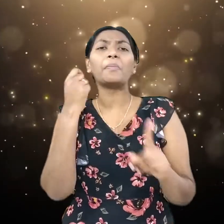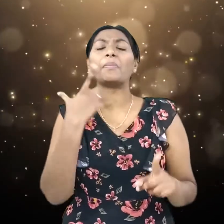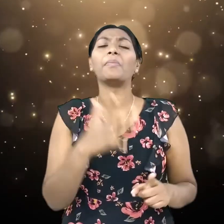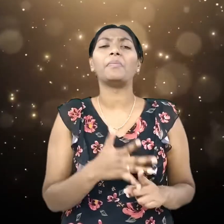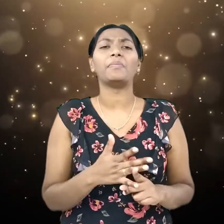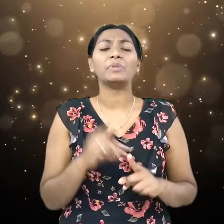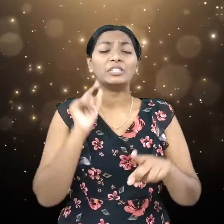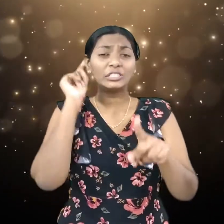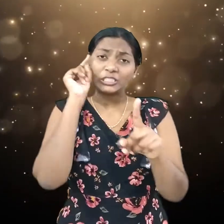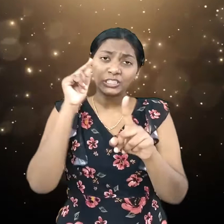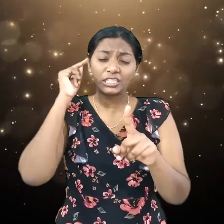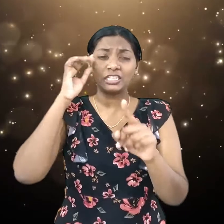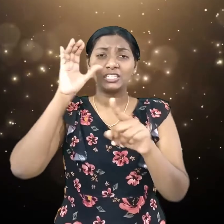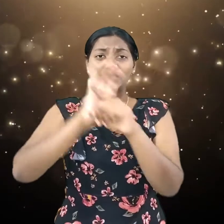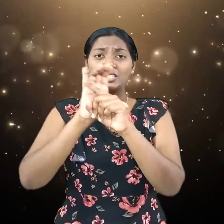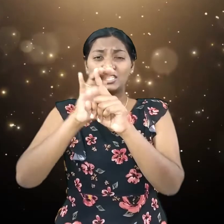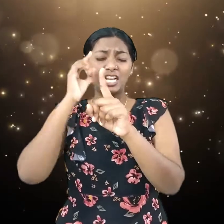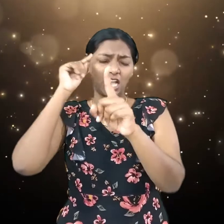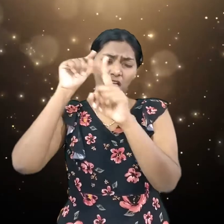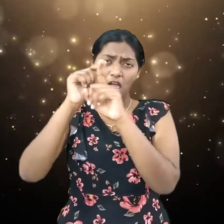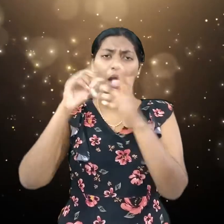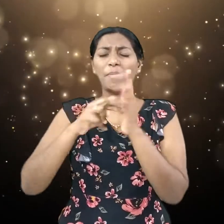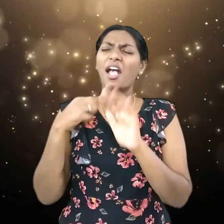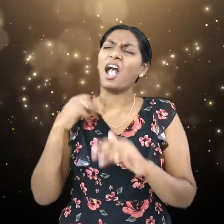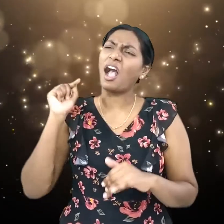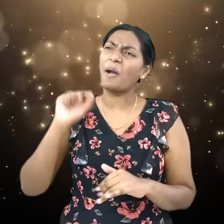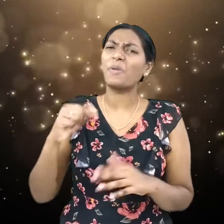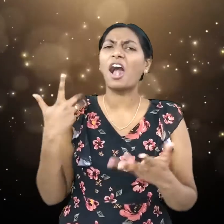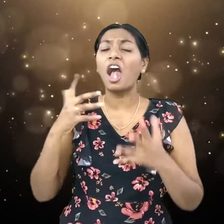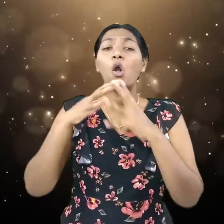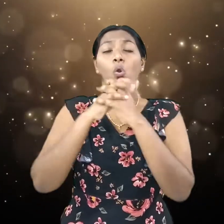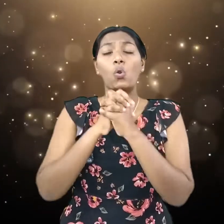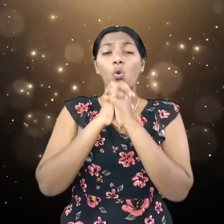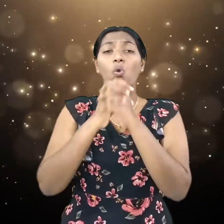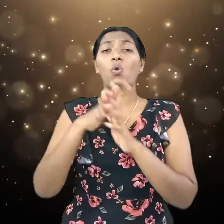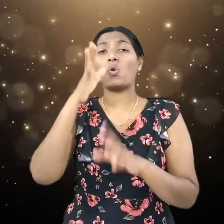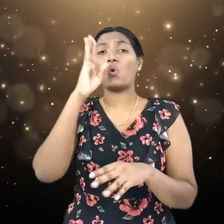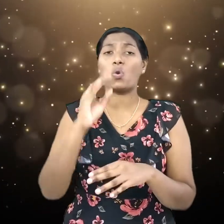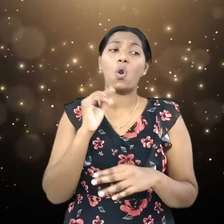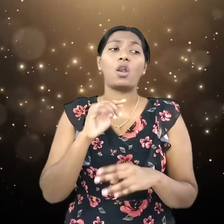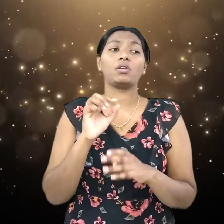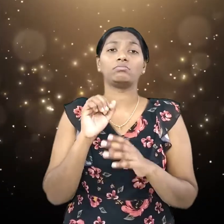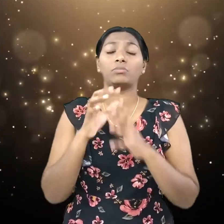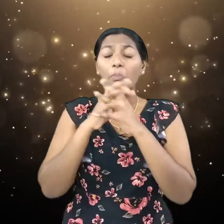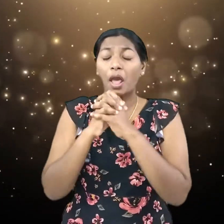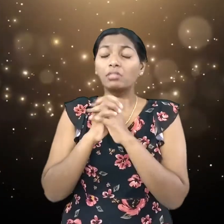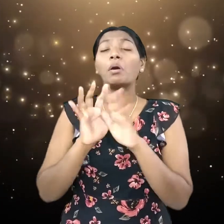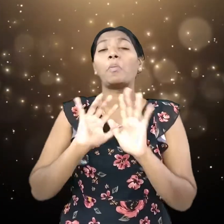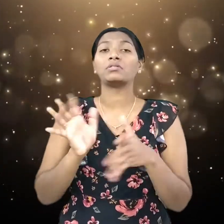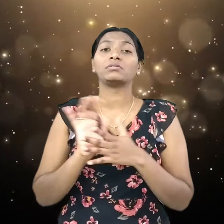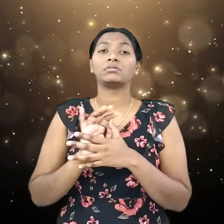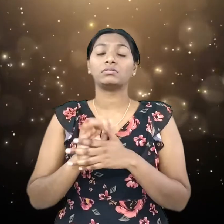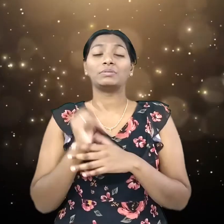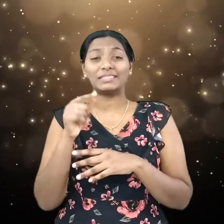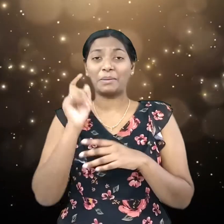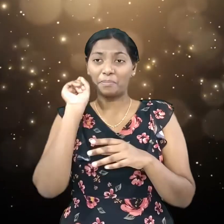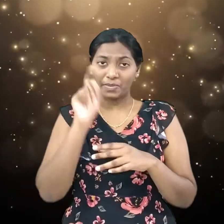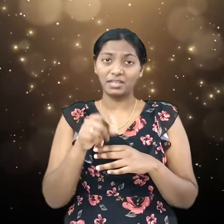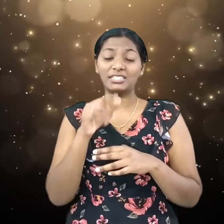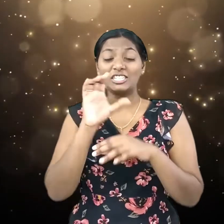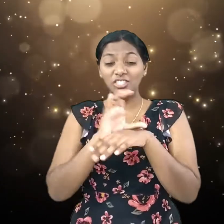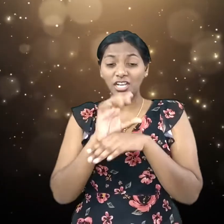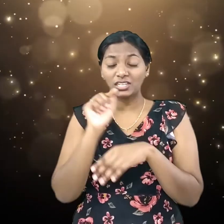कि परमेश्वर से क्या करवाएं। उन्हें यह समझ में नहीं आता है कि चर्च में हम इसलिए आते हैं कि परमेश्वर हमें बताए क्या करें। प्रेज द